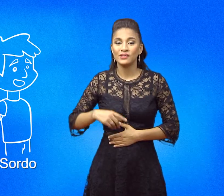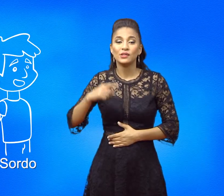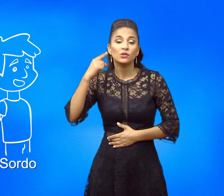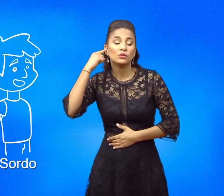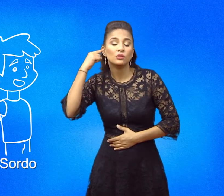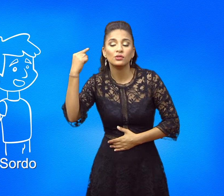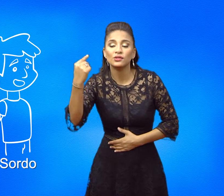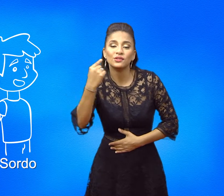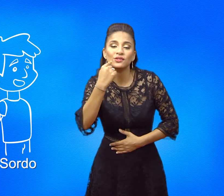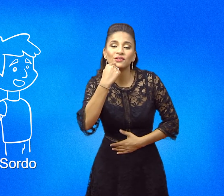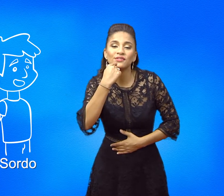sordo